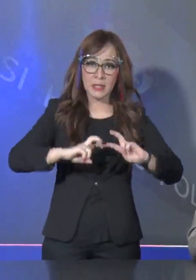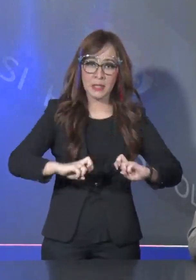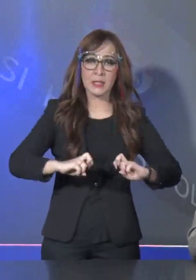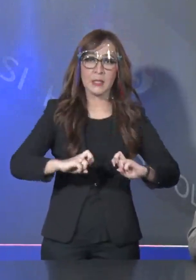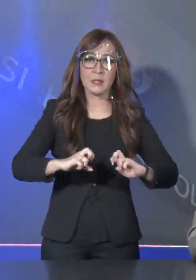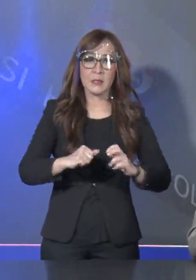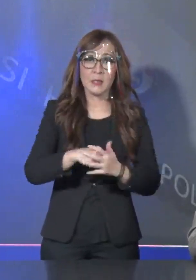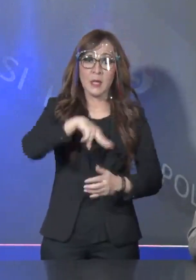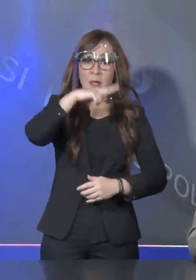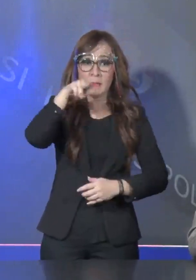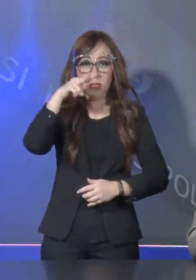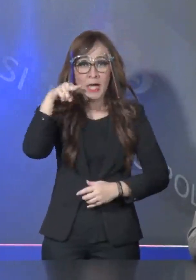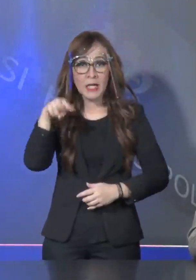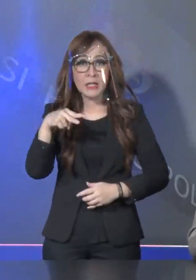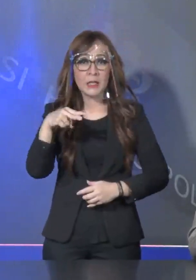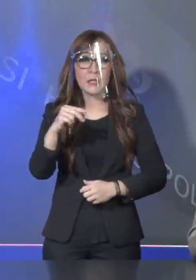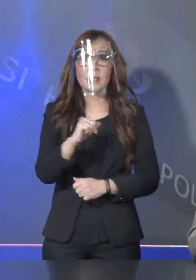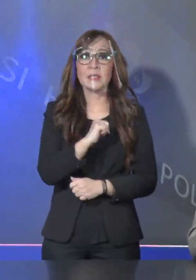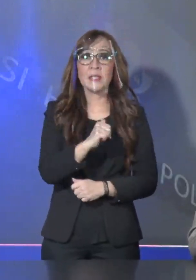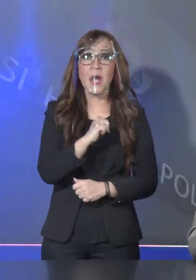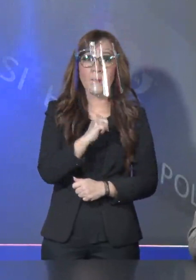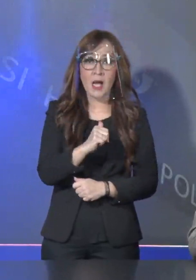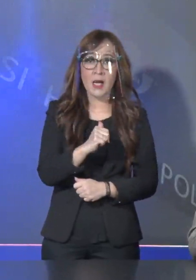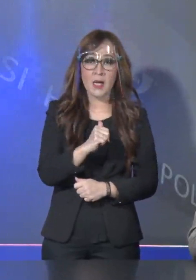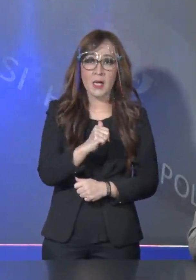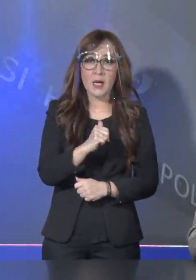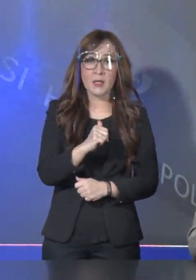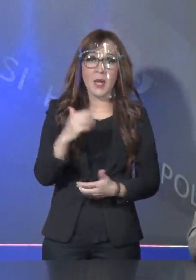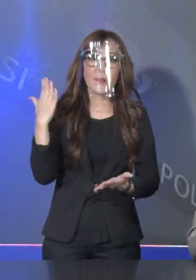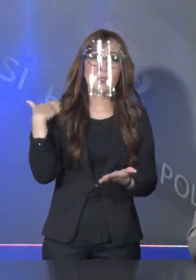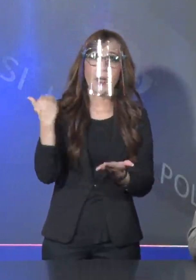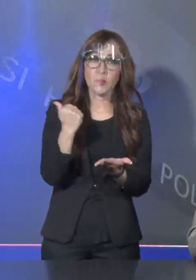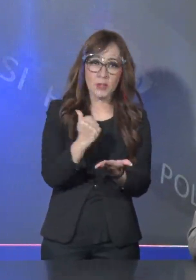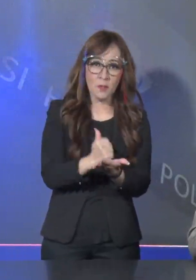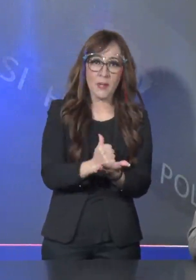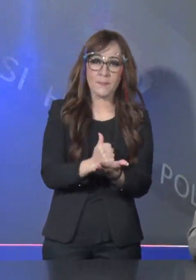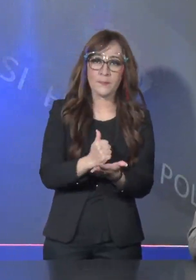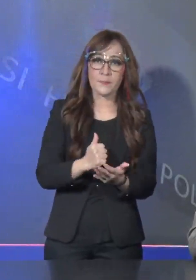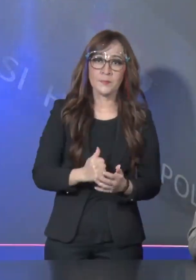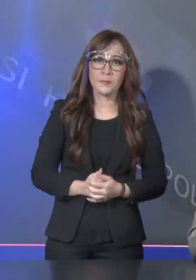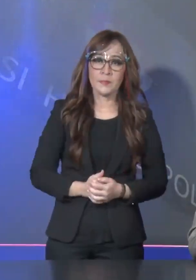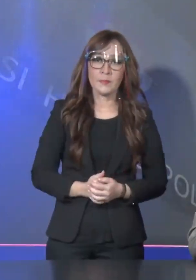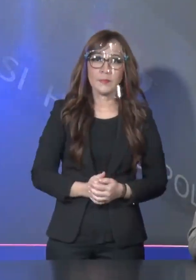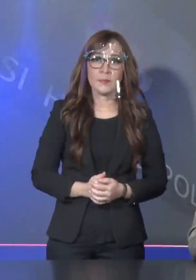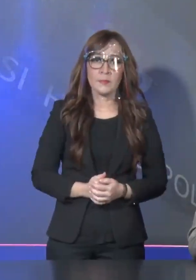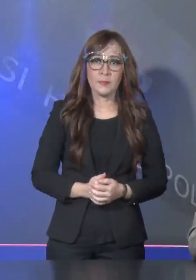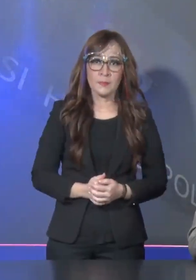mencari pihak-pihak yang telah melakukan perbuatannya, yang tentunya telah